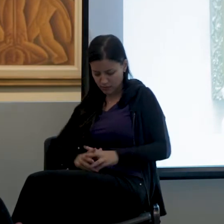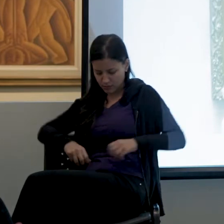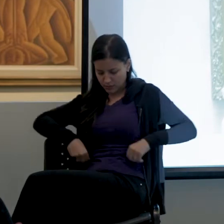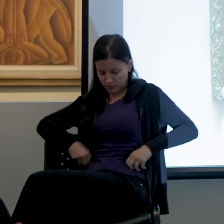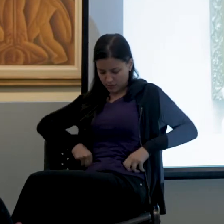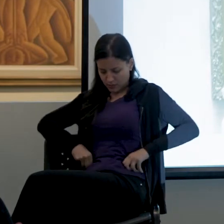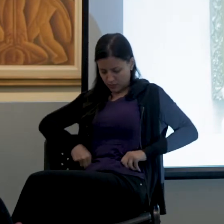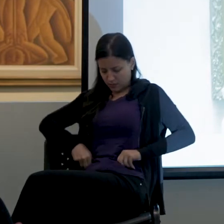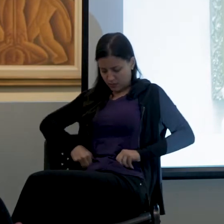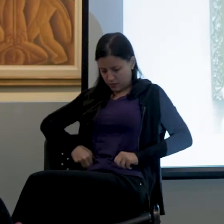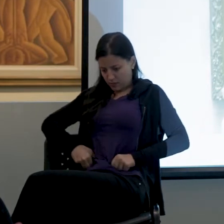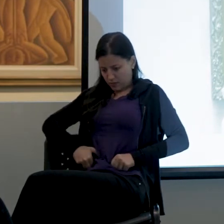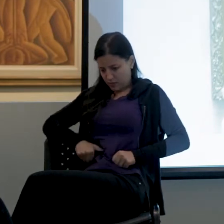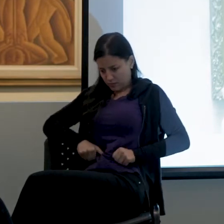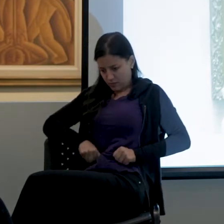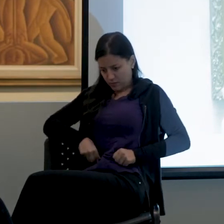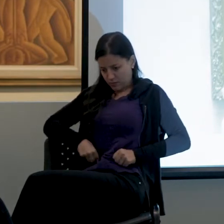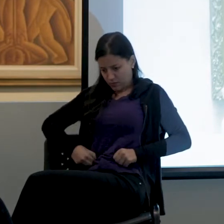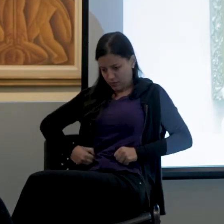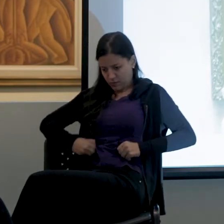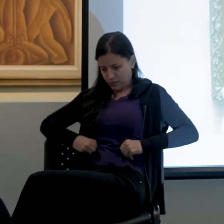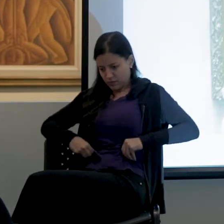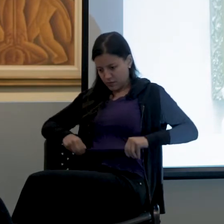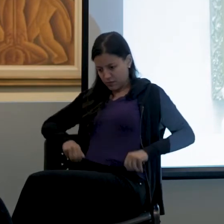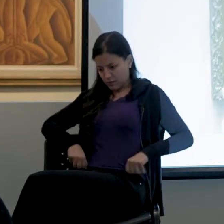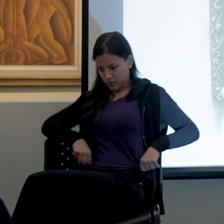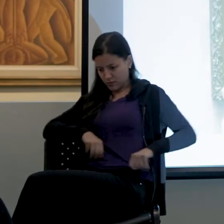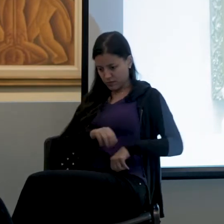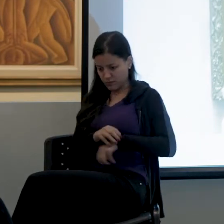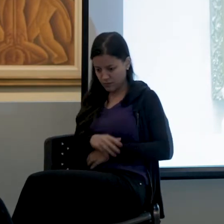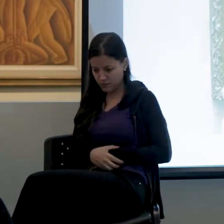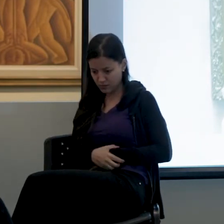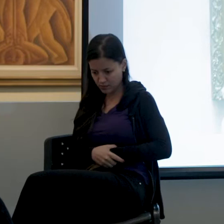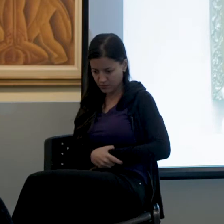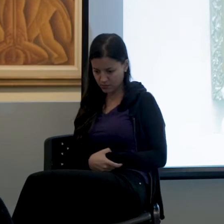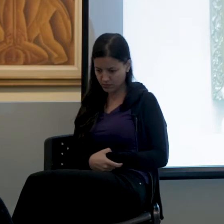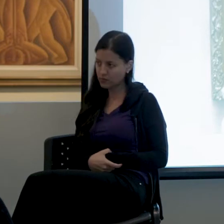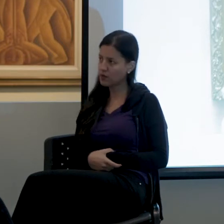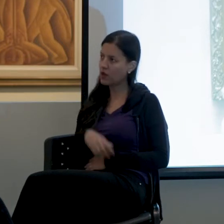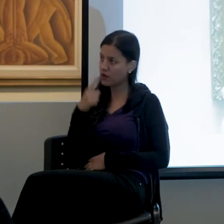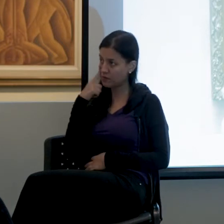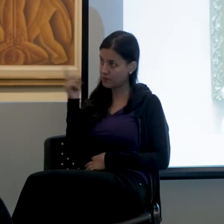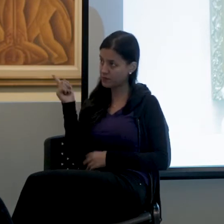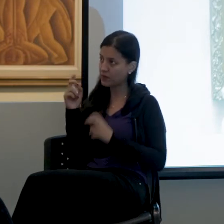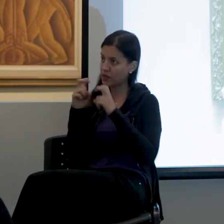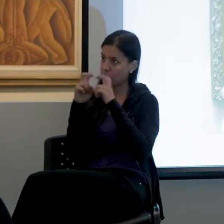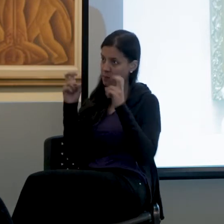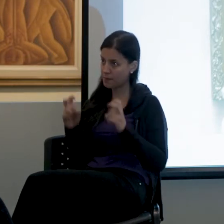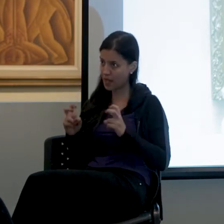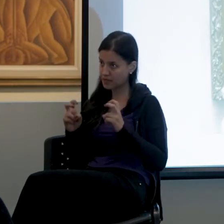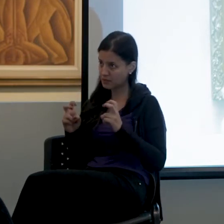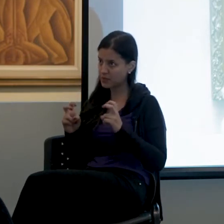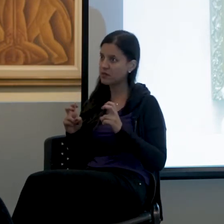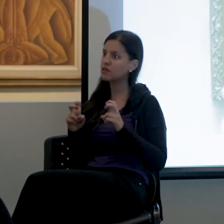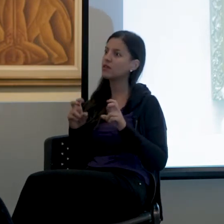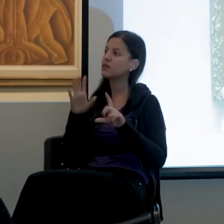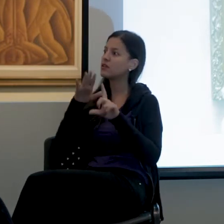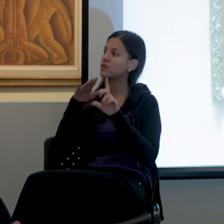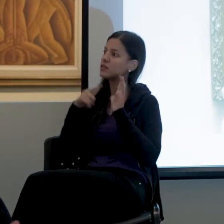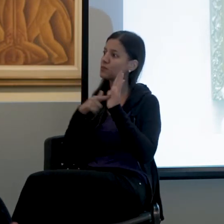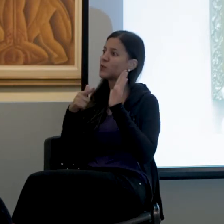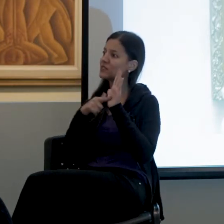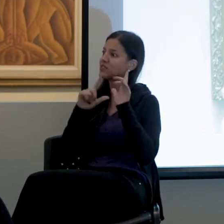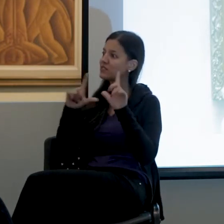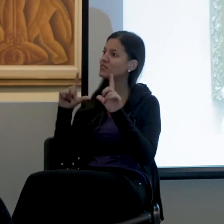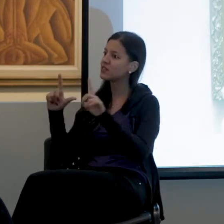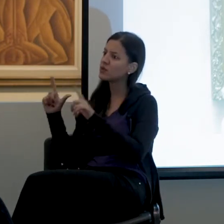Por mais, para nós, ver um quadro impressionista... Agora, teve aquela exposição enorme do MASP do Toulouse-Lautrec, né? Tinha coisas incríveis lá,